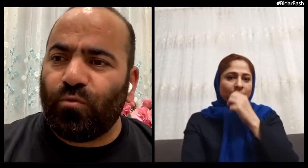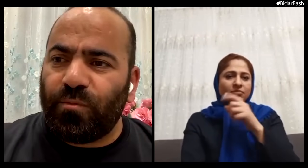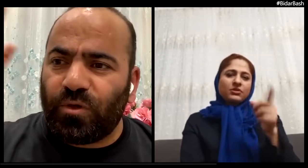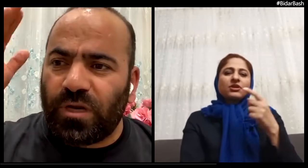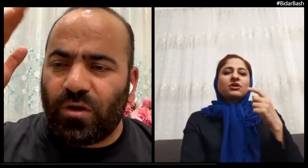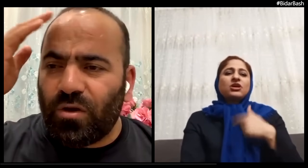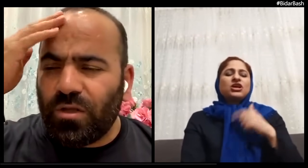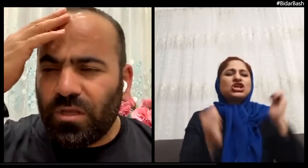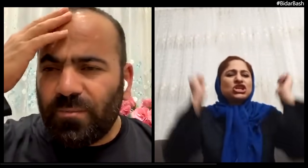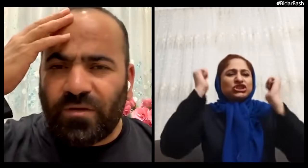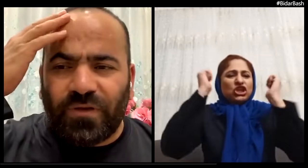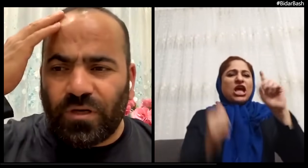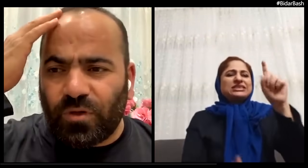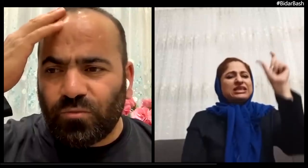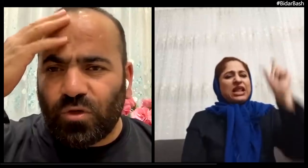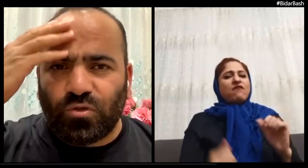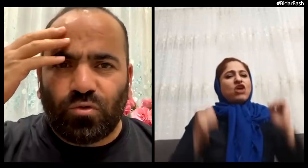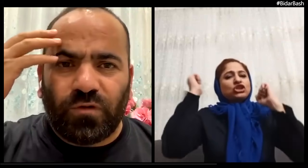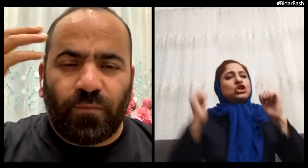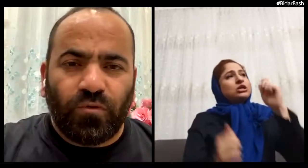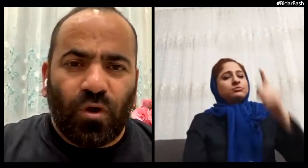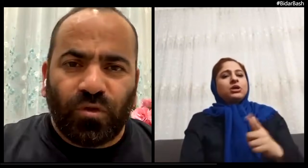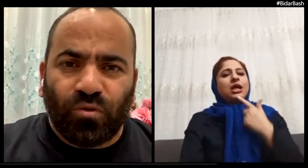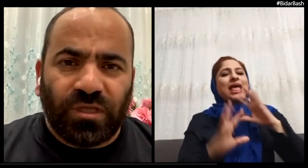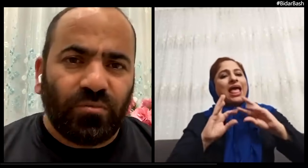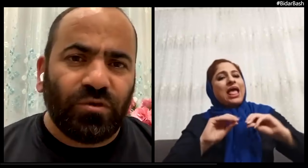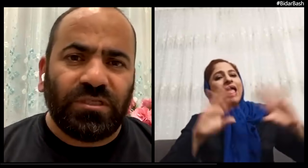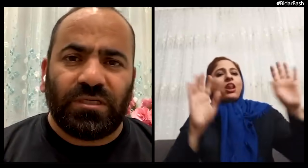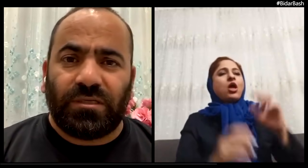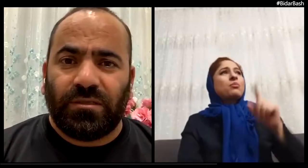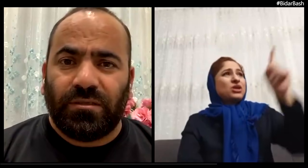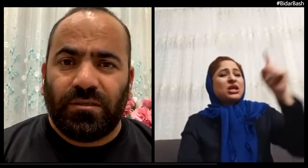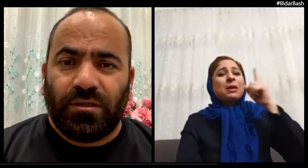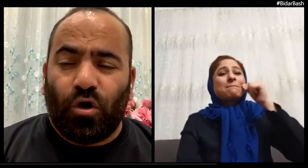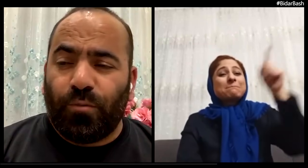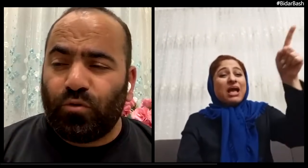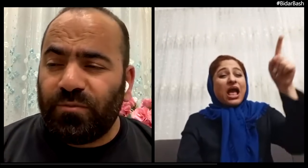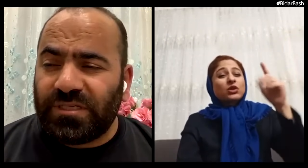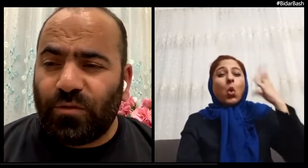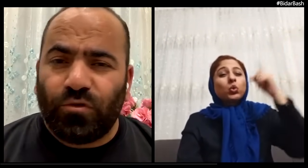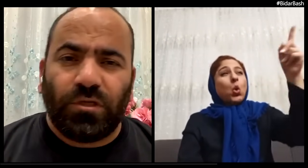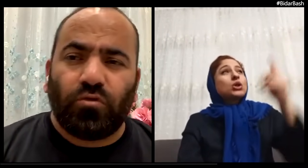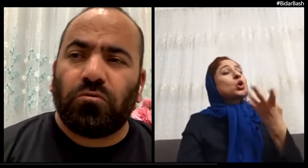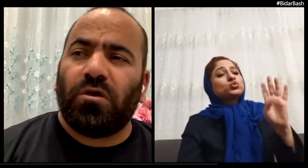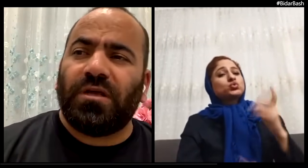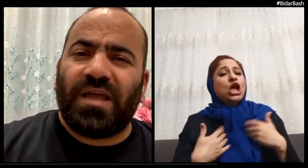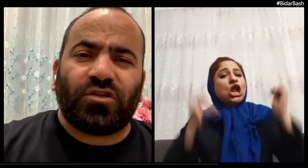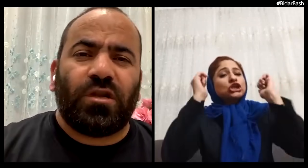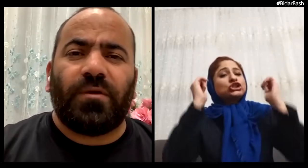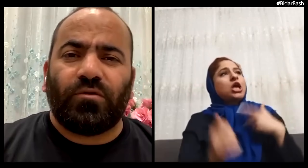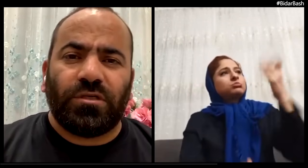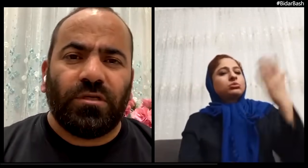اعلام عمومی میکنن آقا برای فلانی میخوام جهاز جور کنید، بابا تو آبروی این دختر رو بردی که، آبروی این پسر رو بردی که، تو خونه